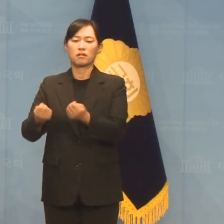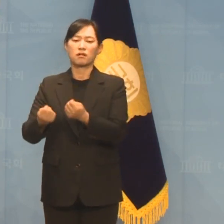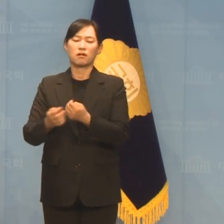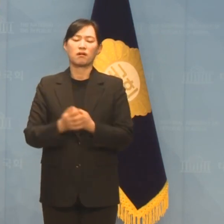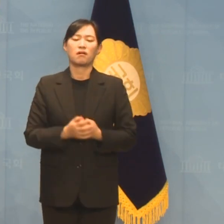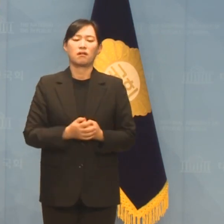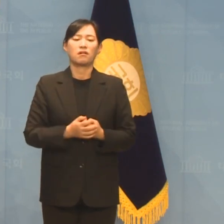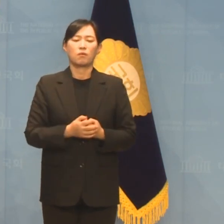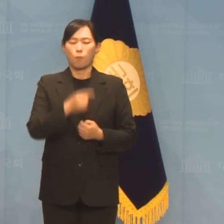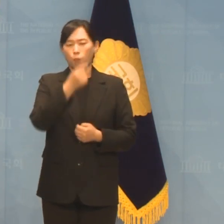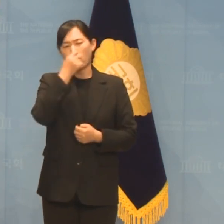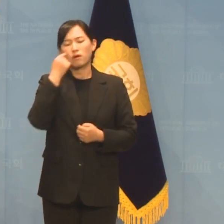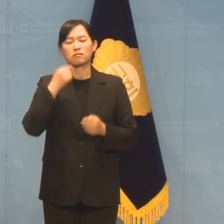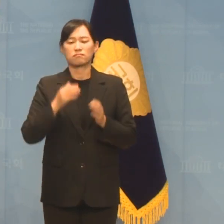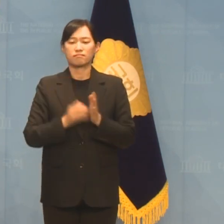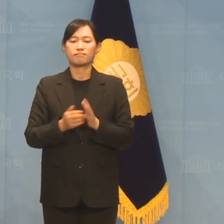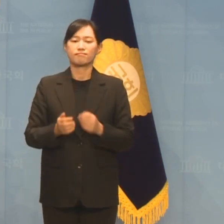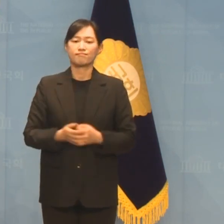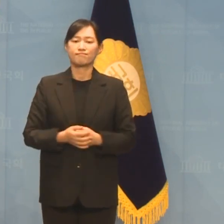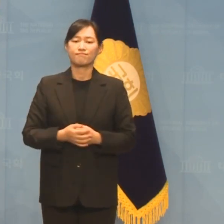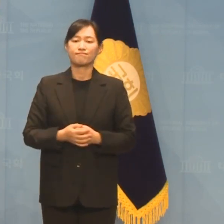자행되고 있음을 확인했습니다.